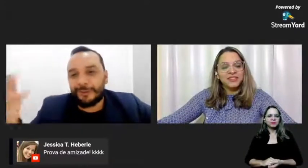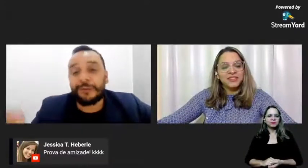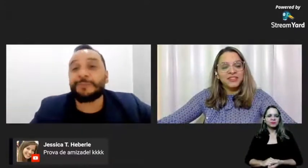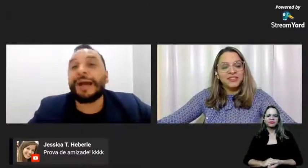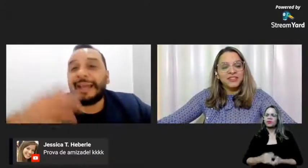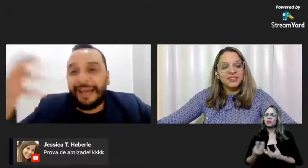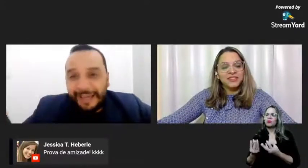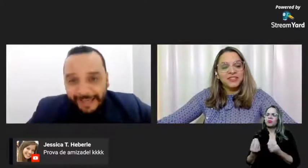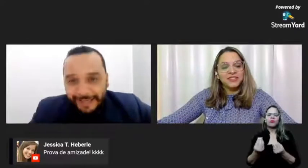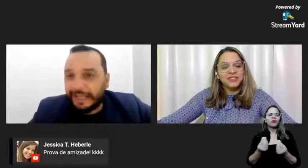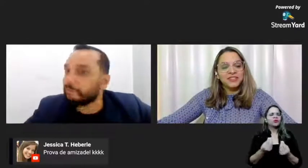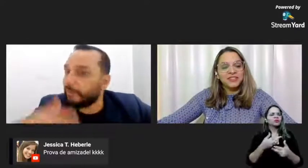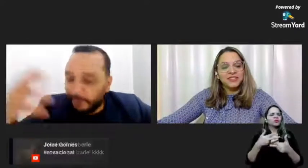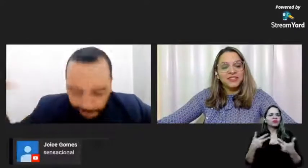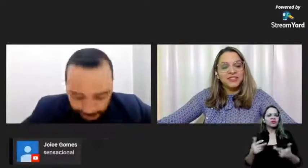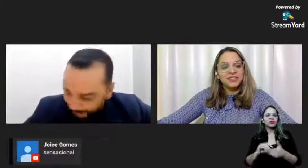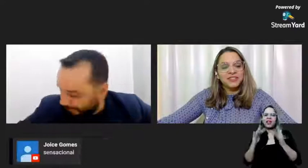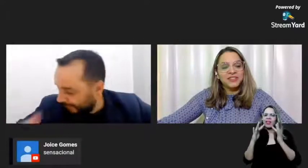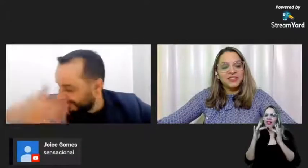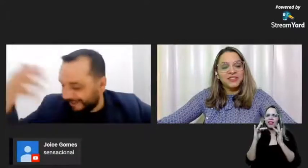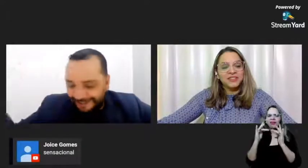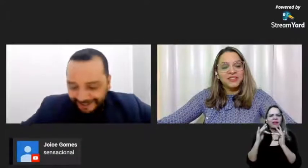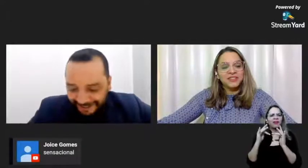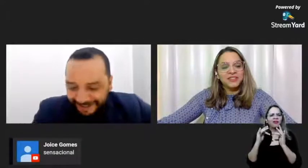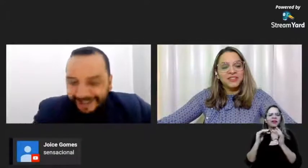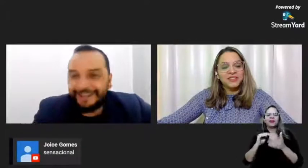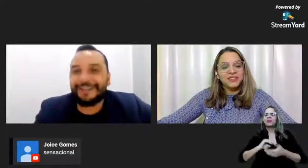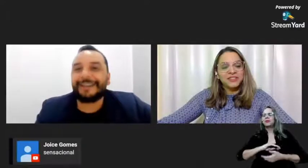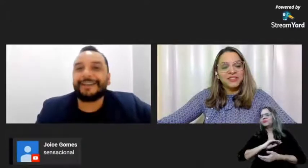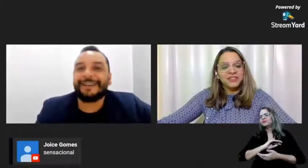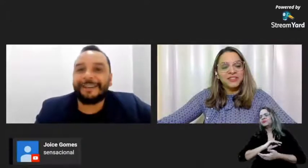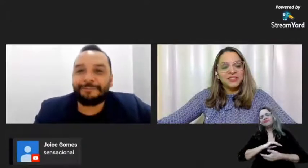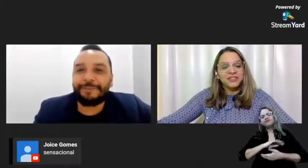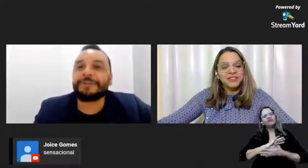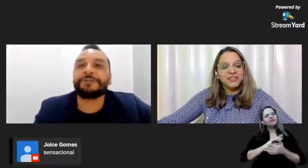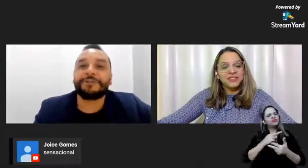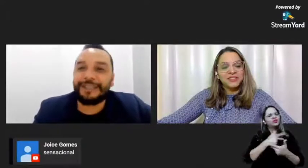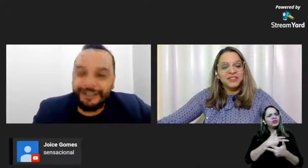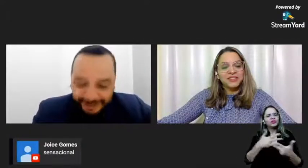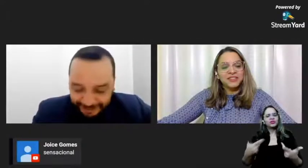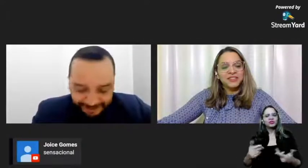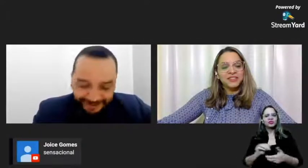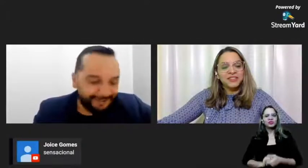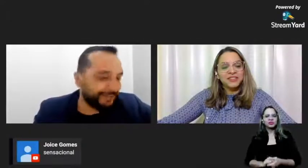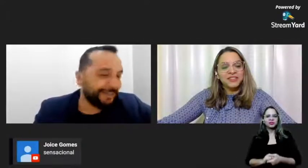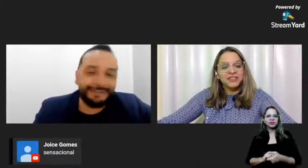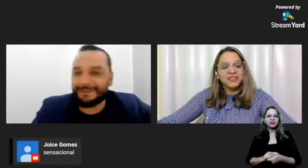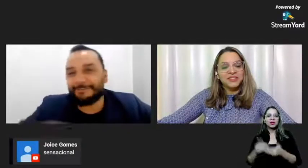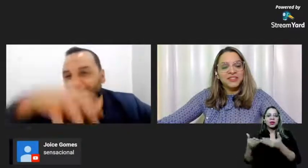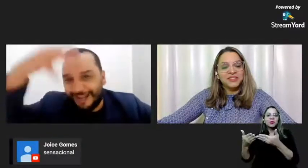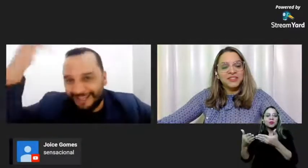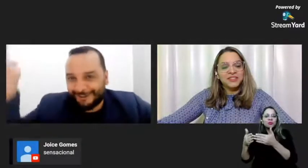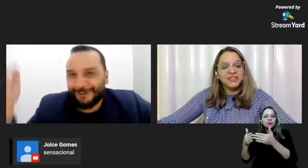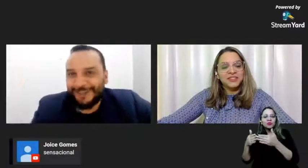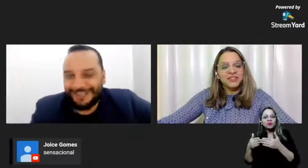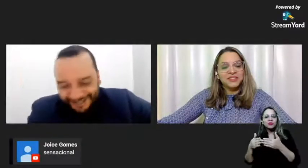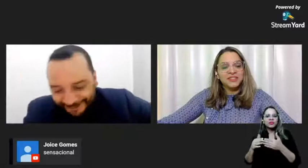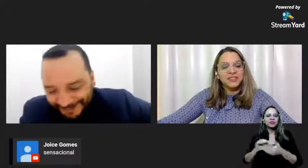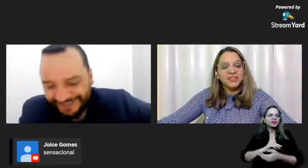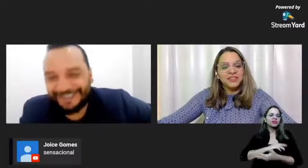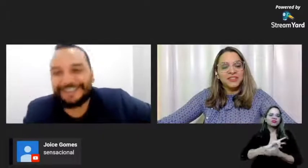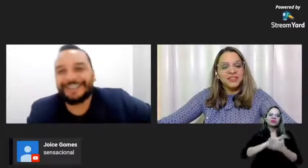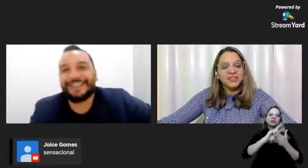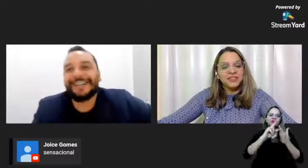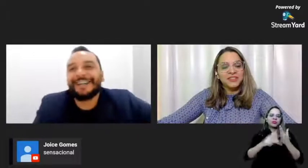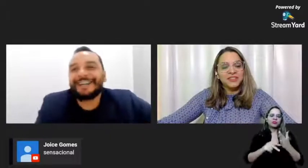N situações, paquera, namoro e pedido de várias coisas,